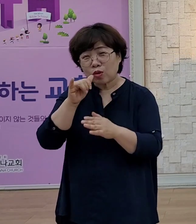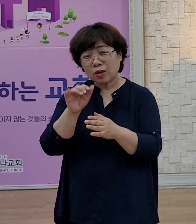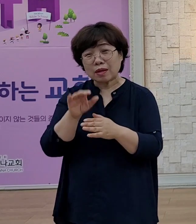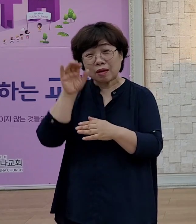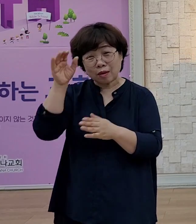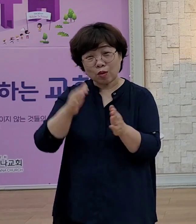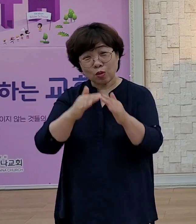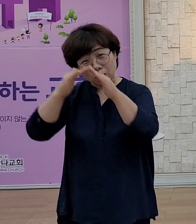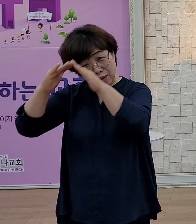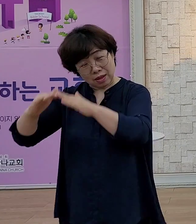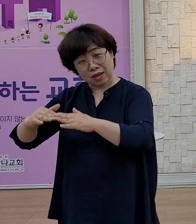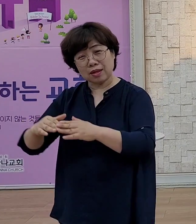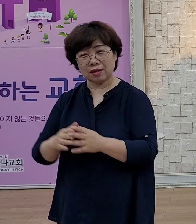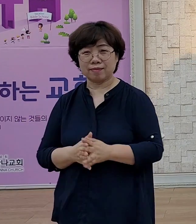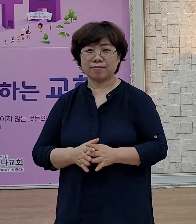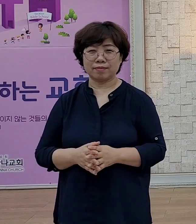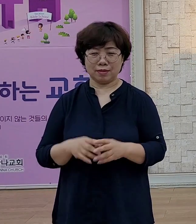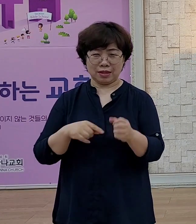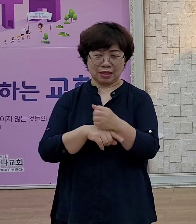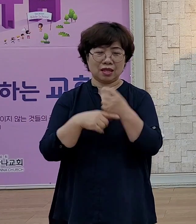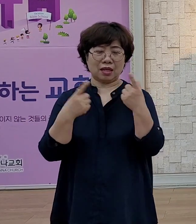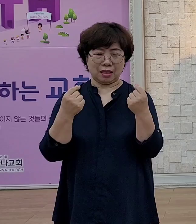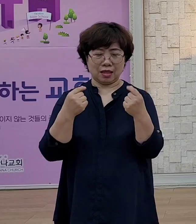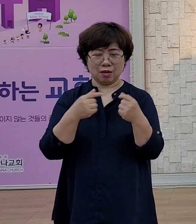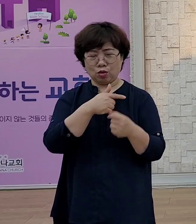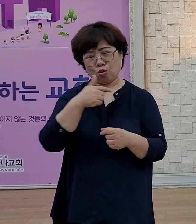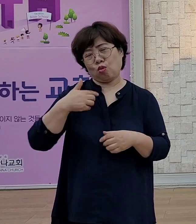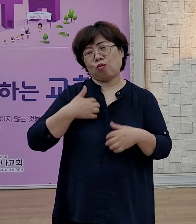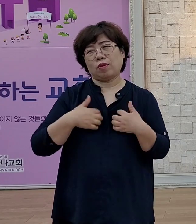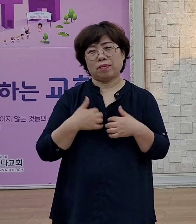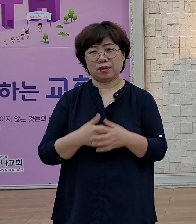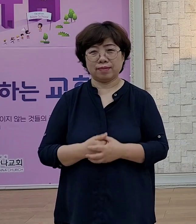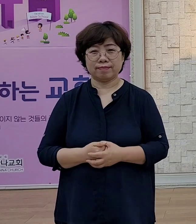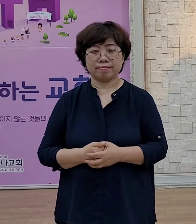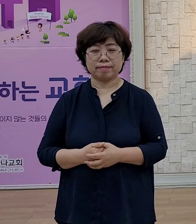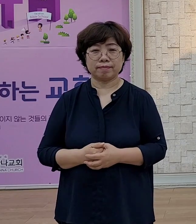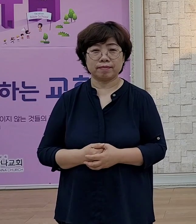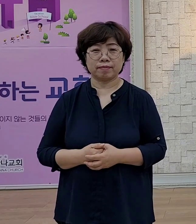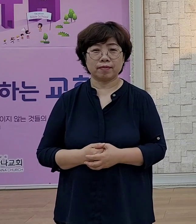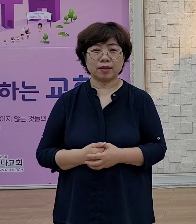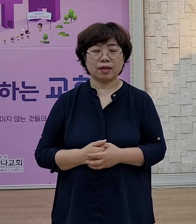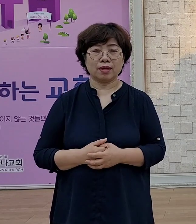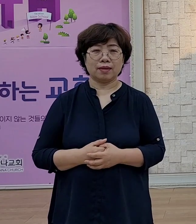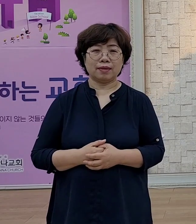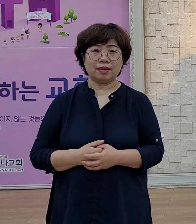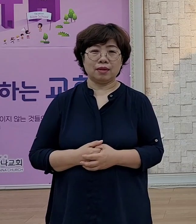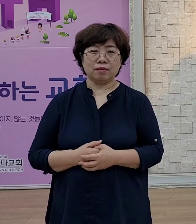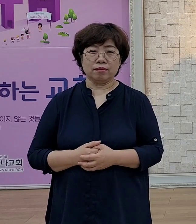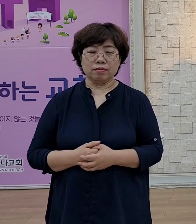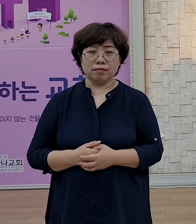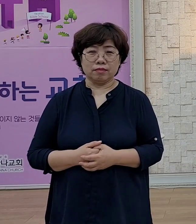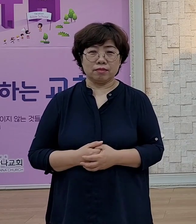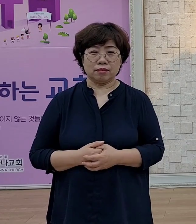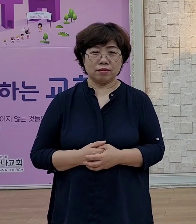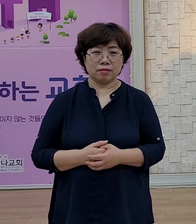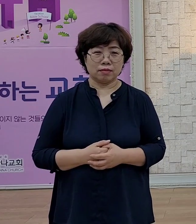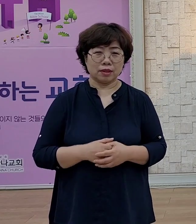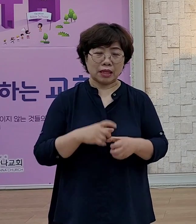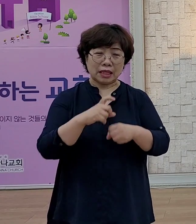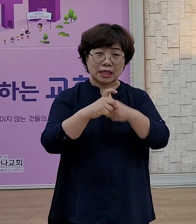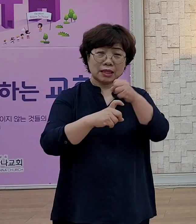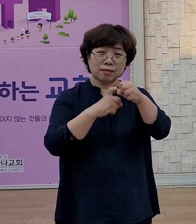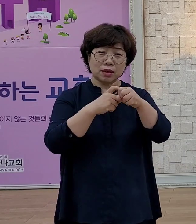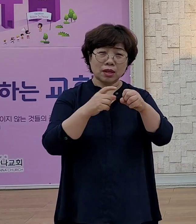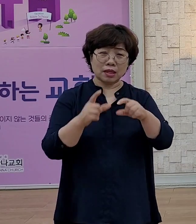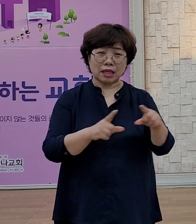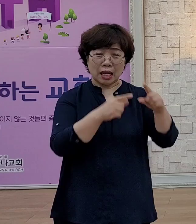옮긴다는 게 여러분 참 어렵더라고요. 우남에 제가 10년을 거의 살다가 딱 옮겼는데 전부 다 바뀌어요.